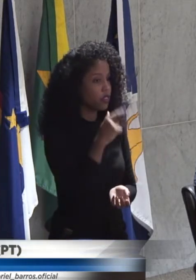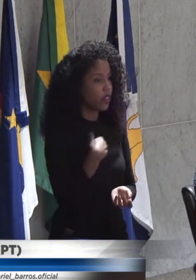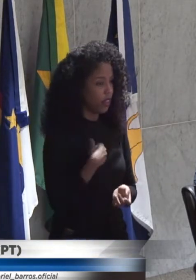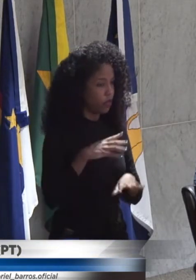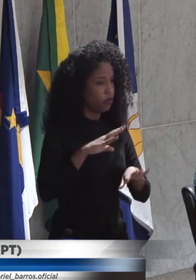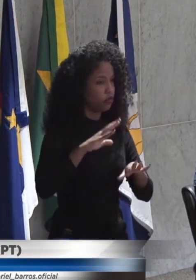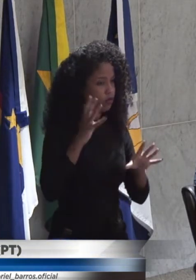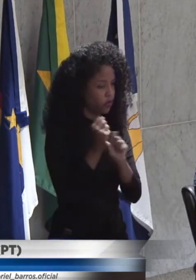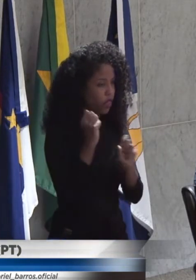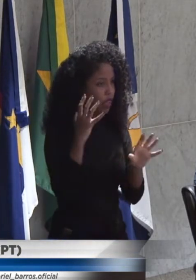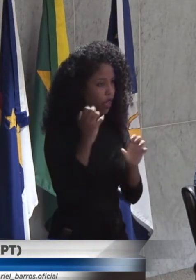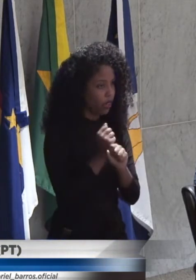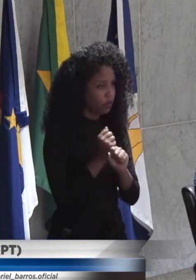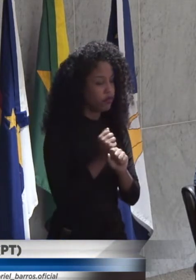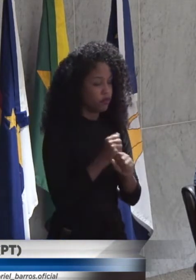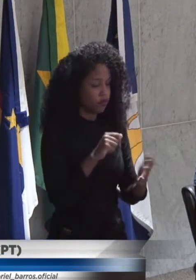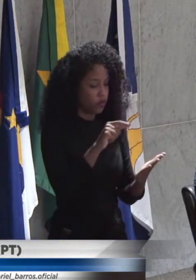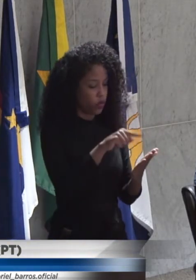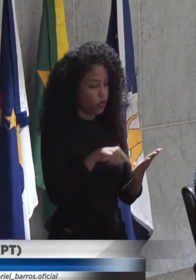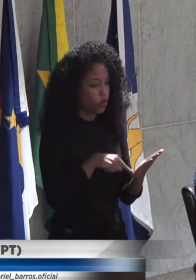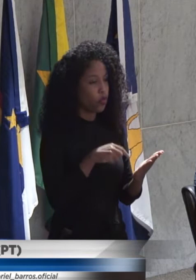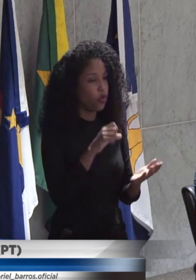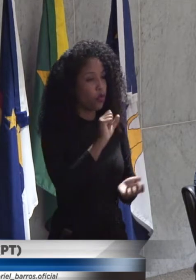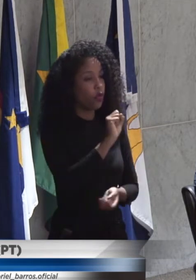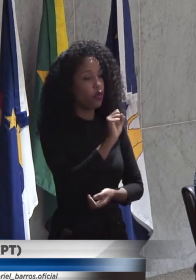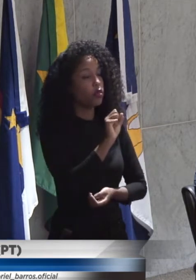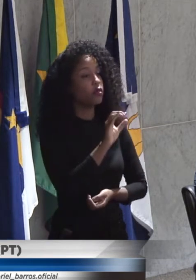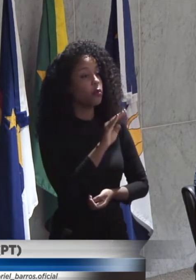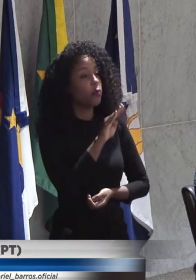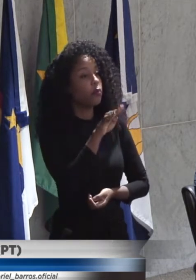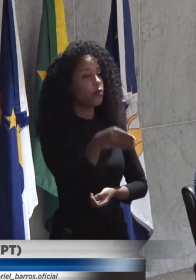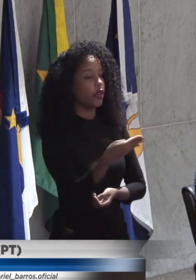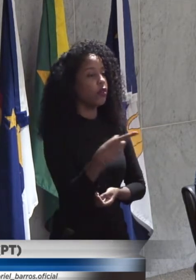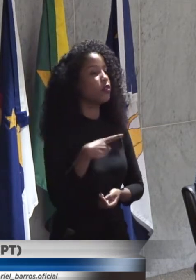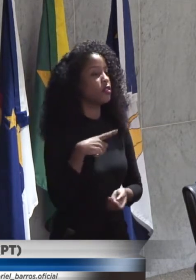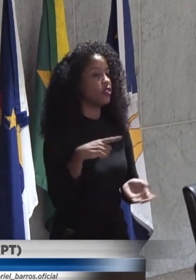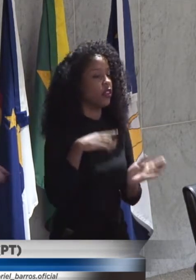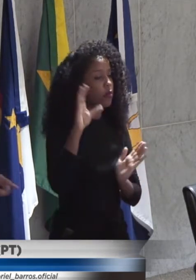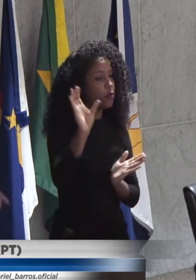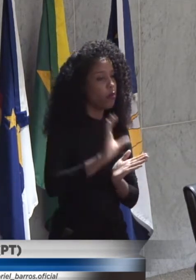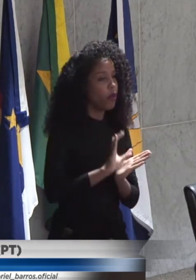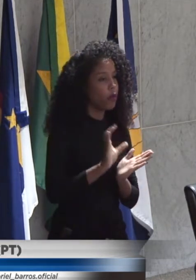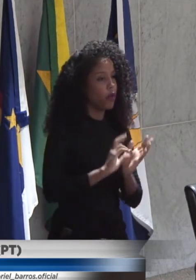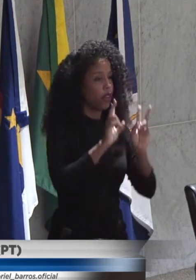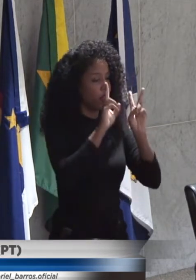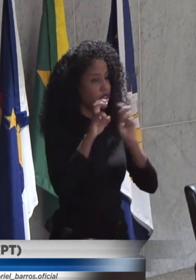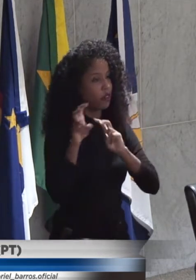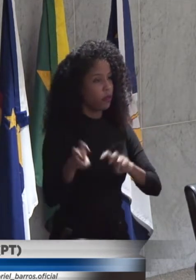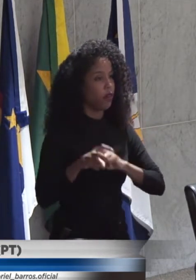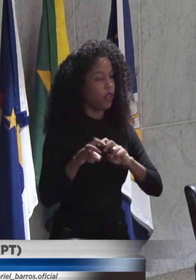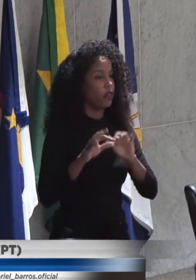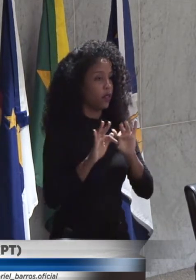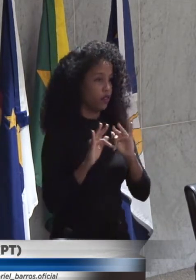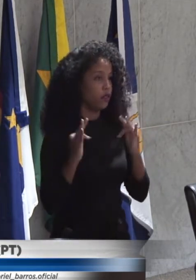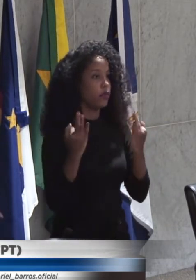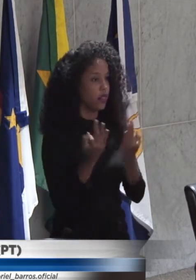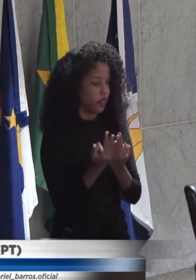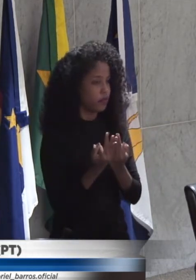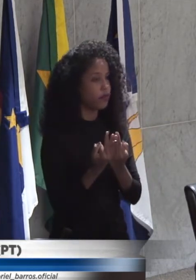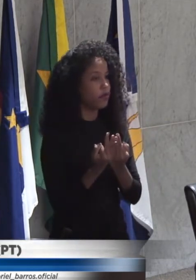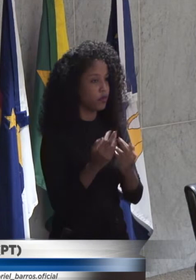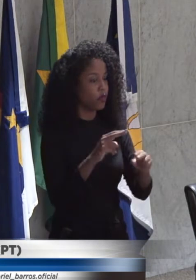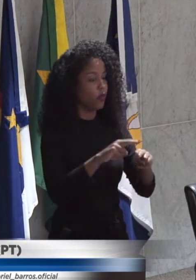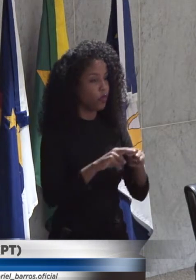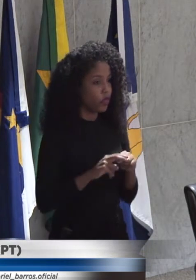contas, mais de 8 bilhões investidos em Pernambuco na agricultura familiar como resultado